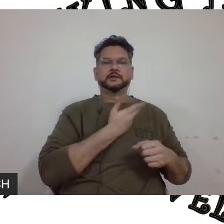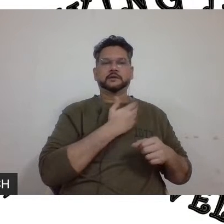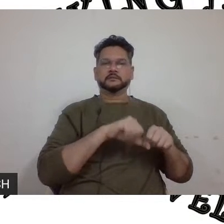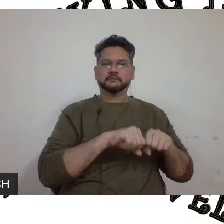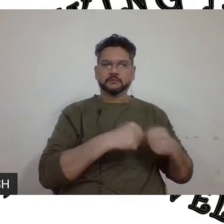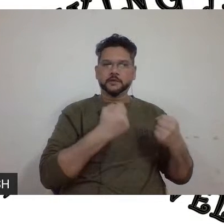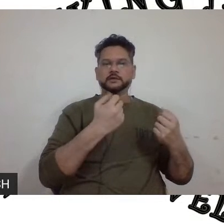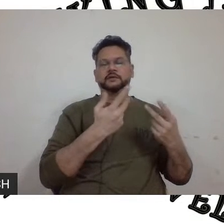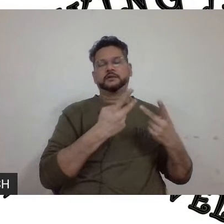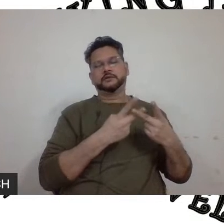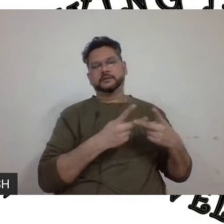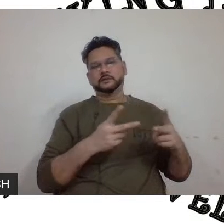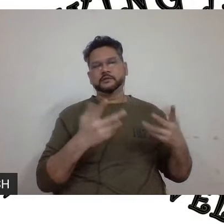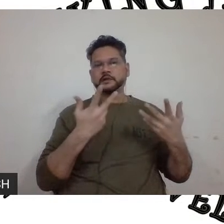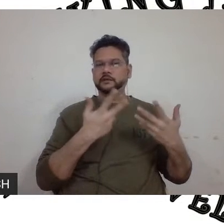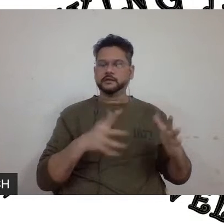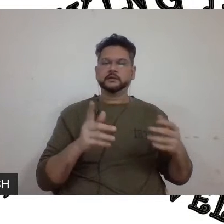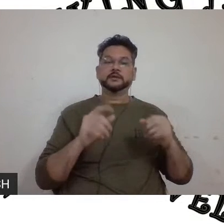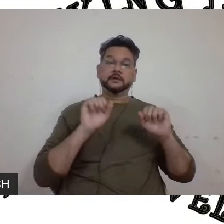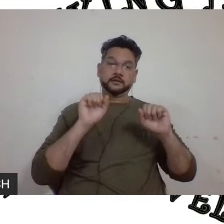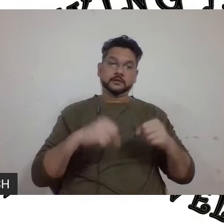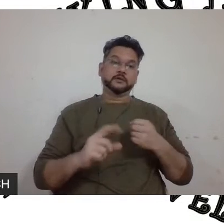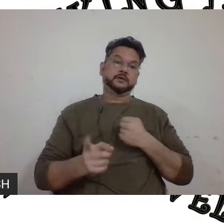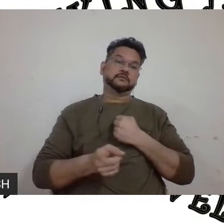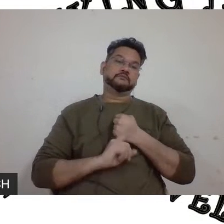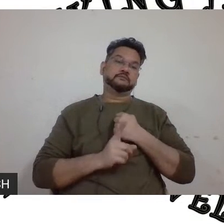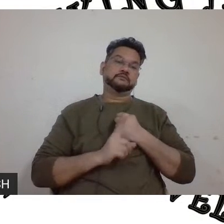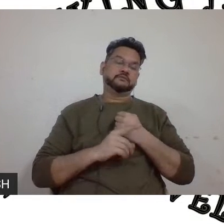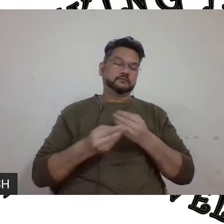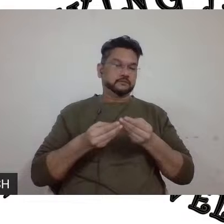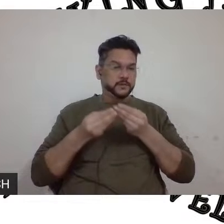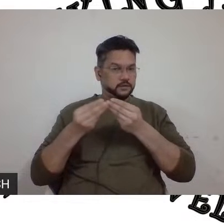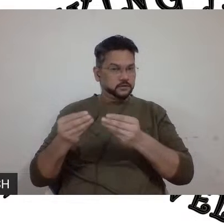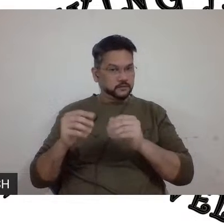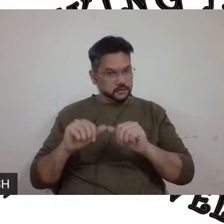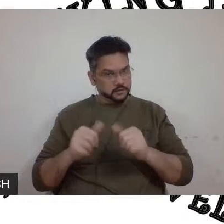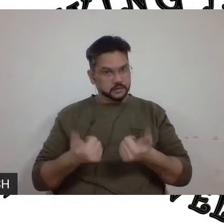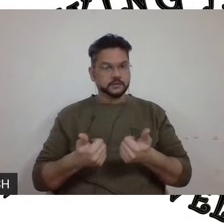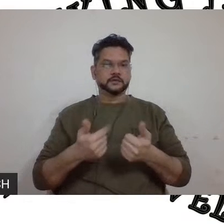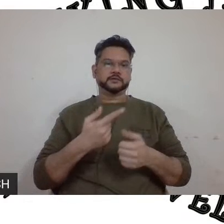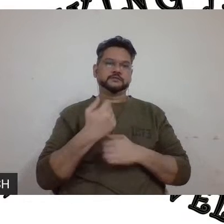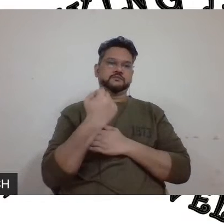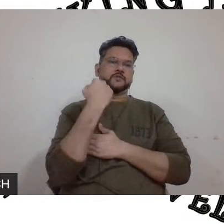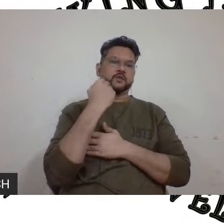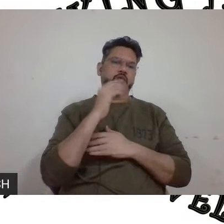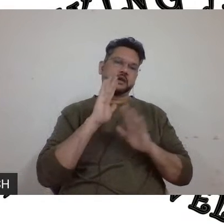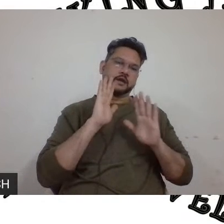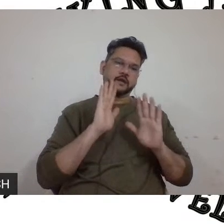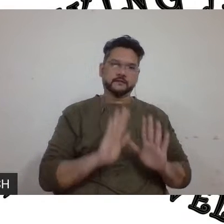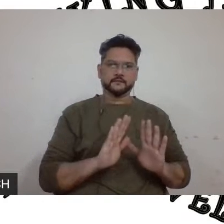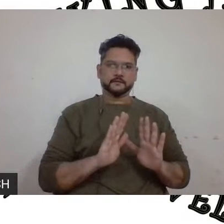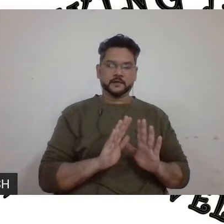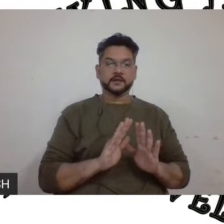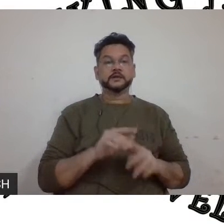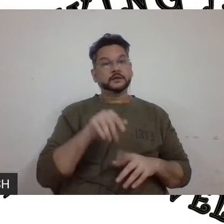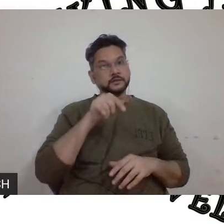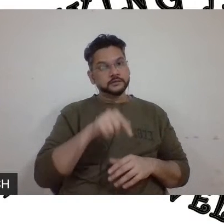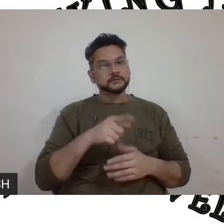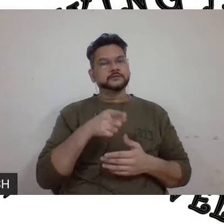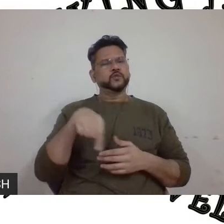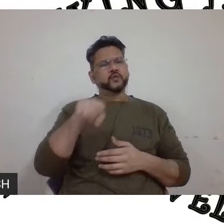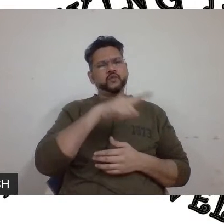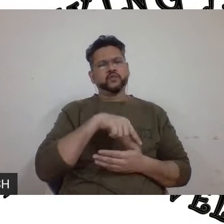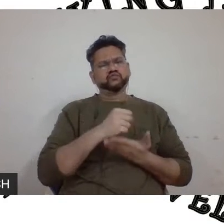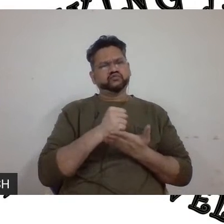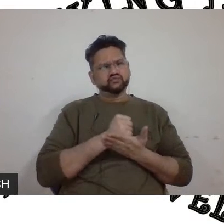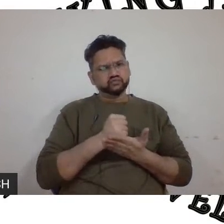आपराधिक धाराओं में सजा दिलवाने तक की आपको शक्ति या पावर देती हैं। तो आप प्रयास करें कि कोई